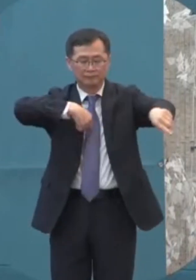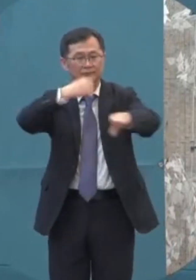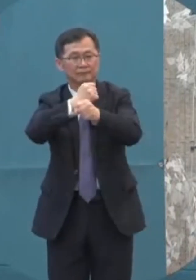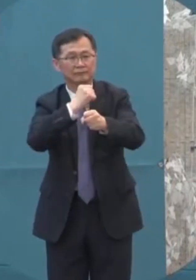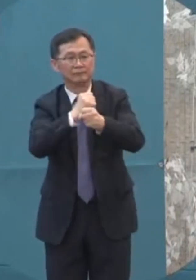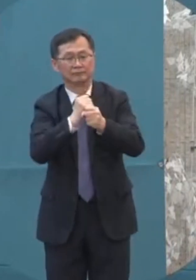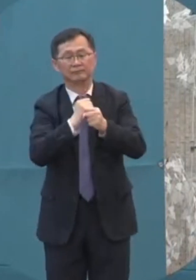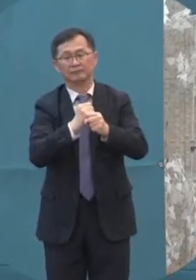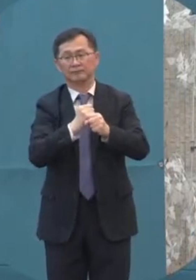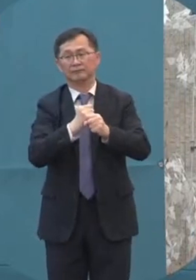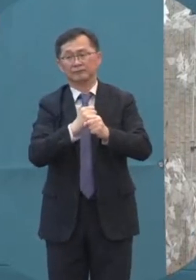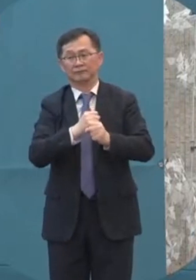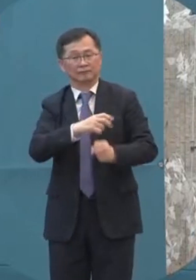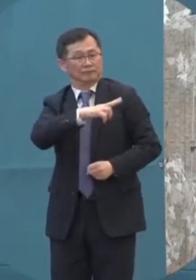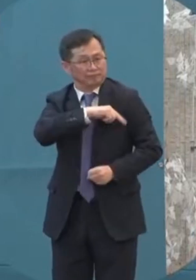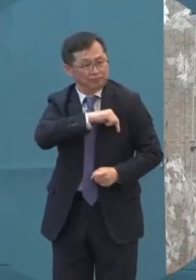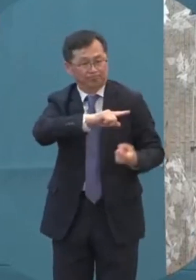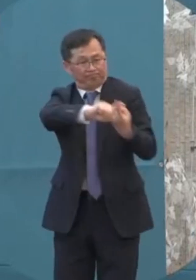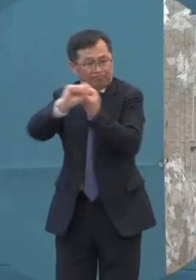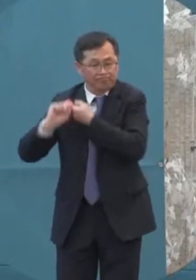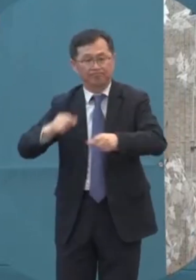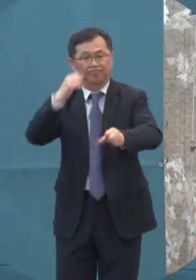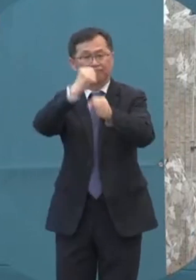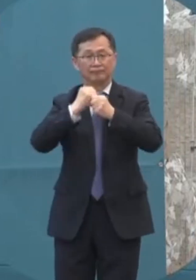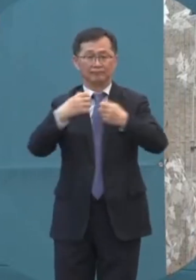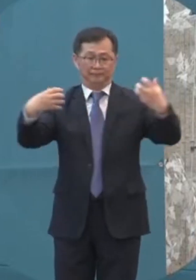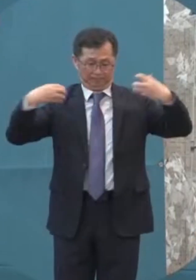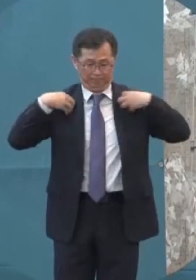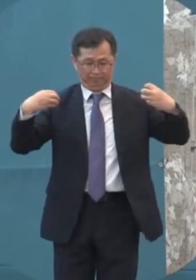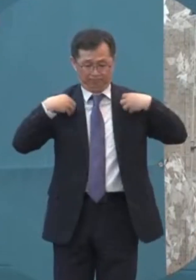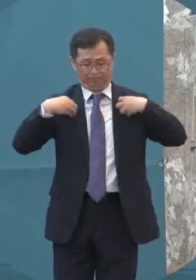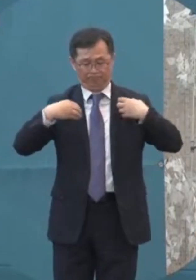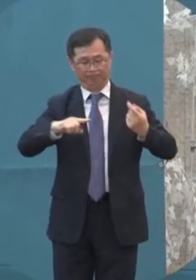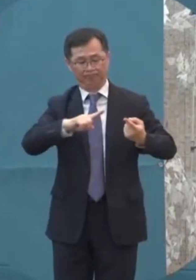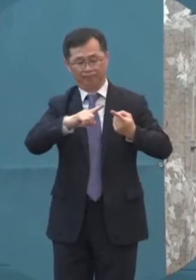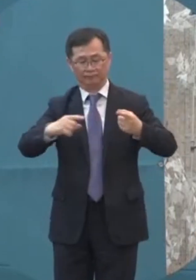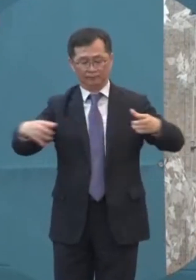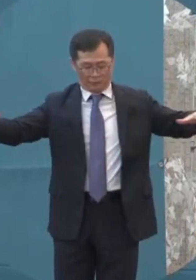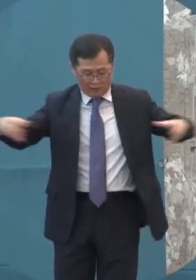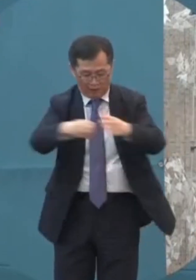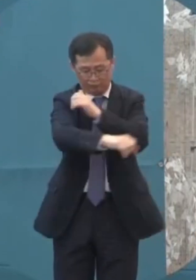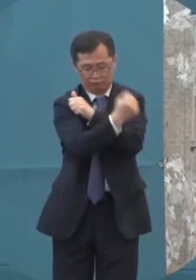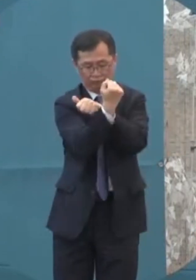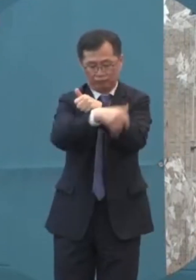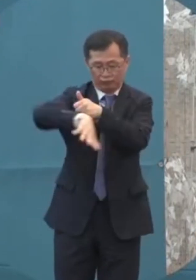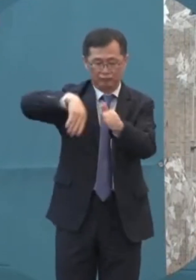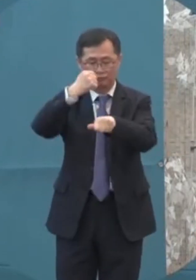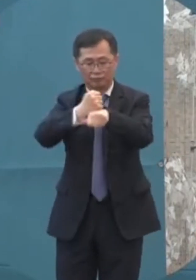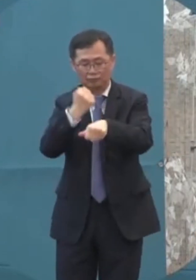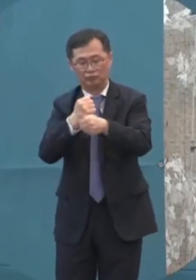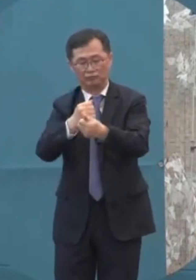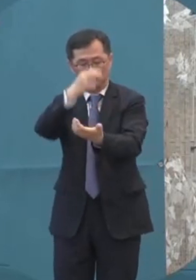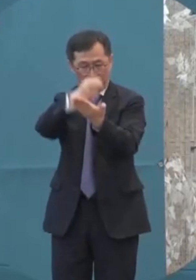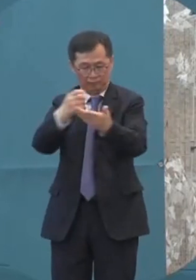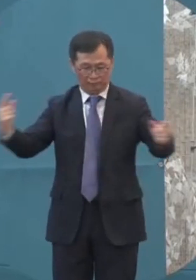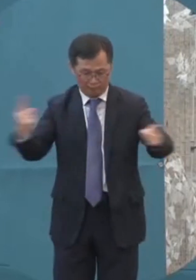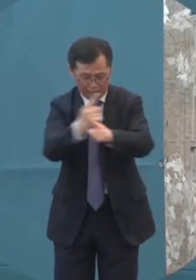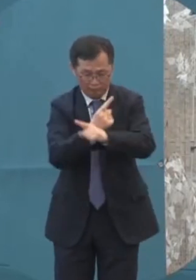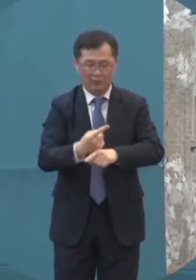내각을 꾸리고 그 정부가 헌법을 고쳐서